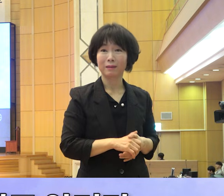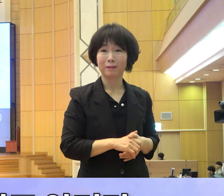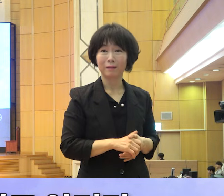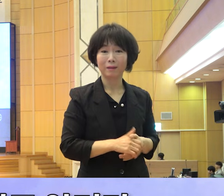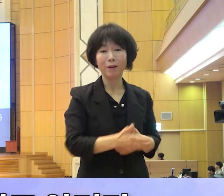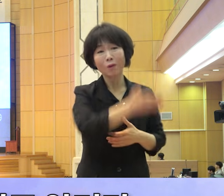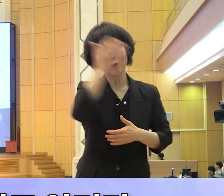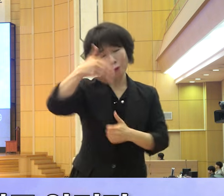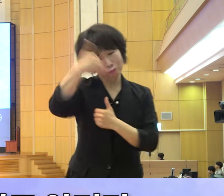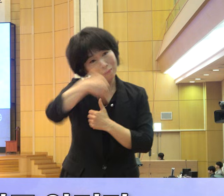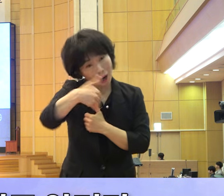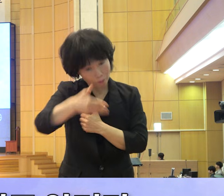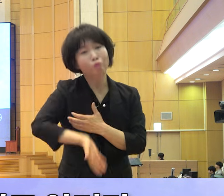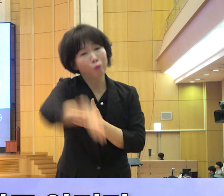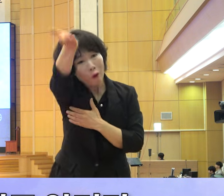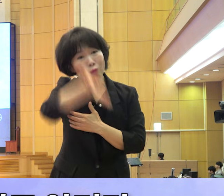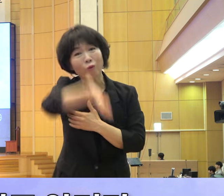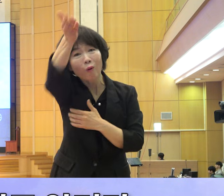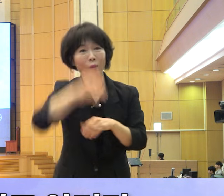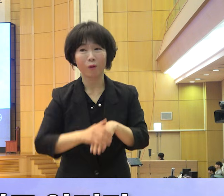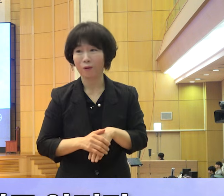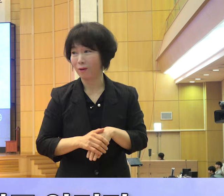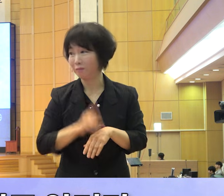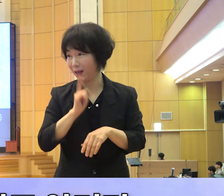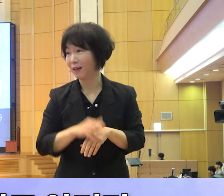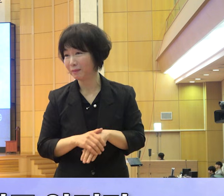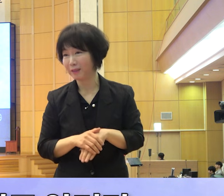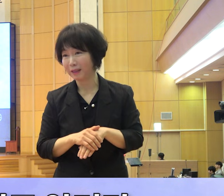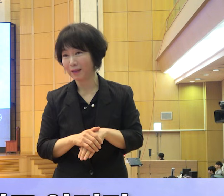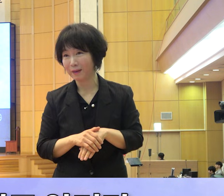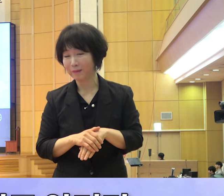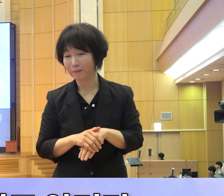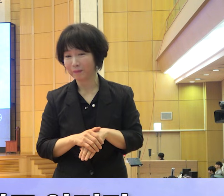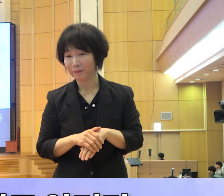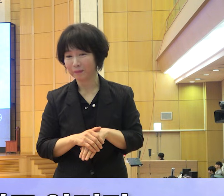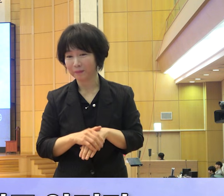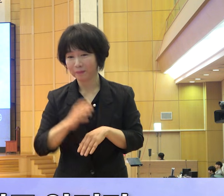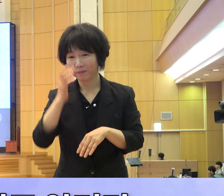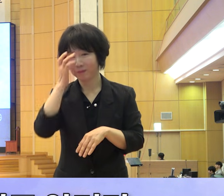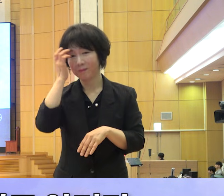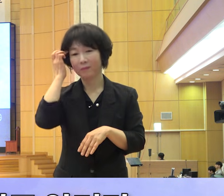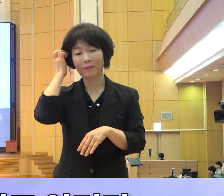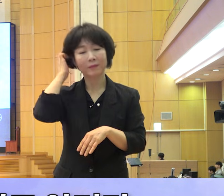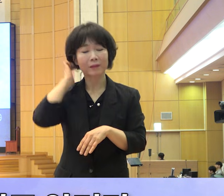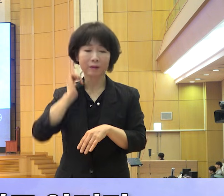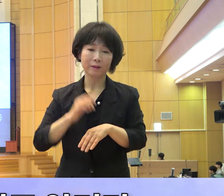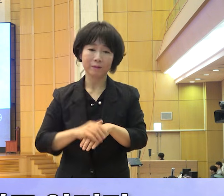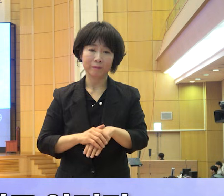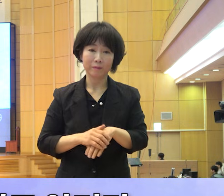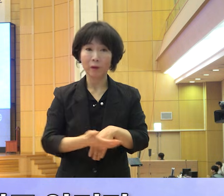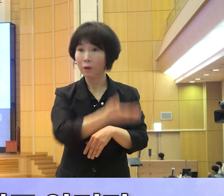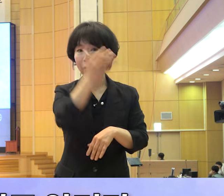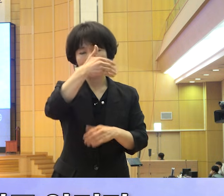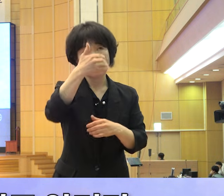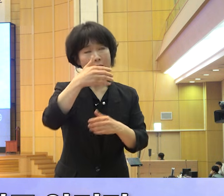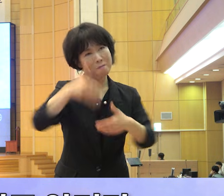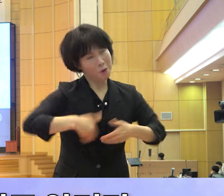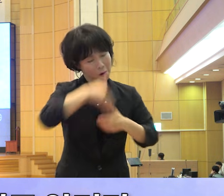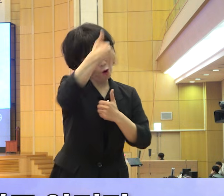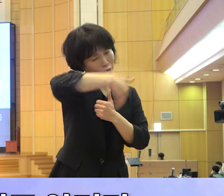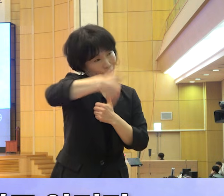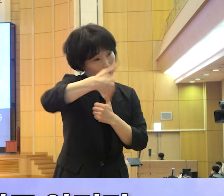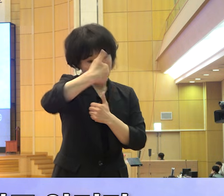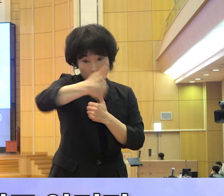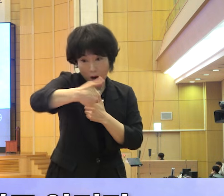예, 구하라 주신다는 거잖아요. 7장 9절에 너희 중에 구하면 준다 그랬잖아요.